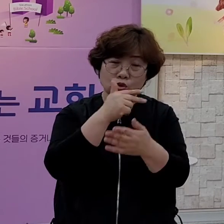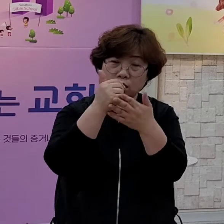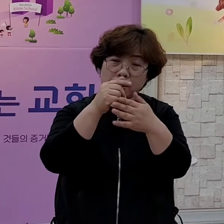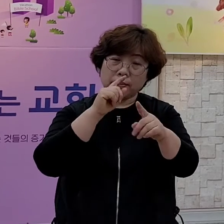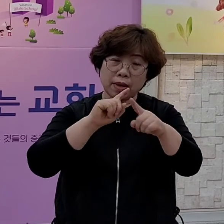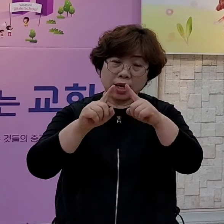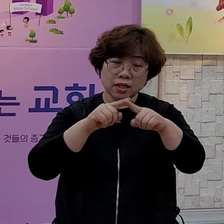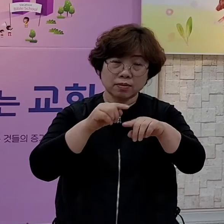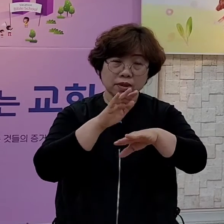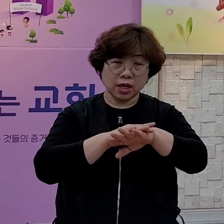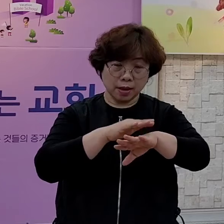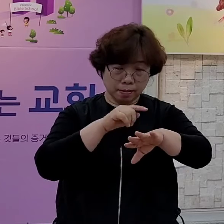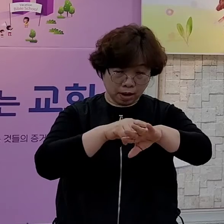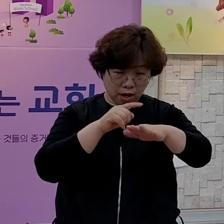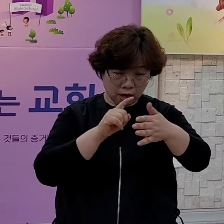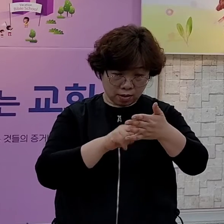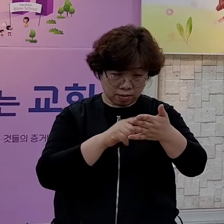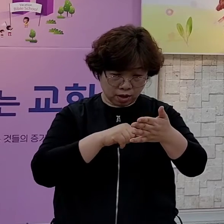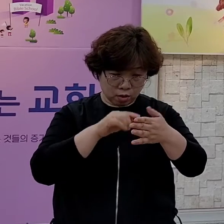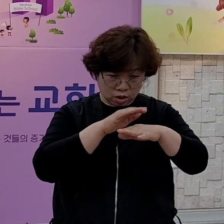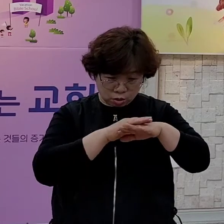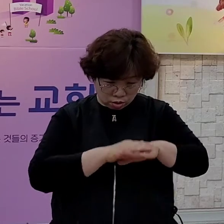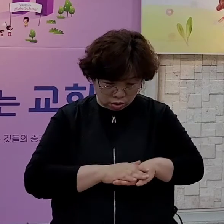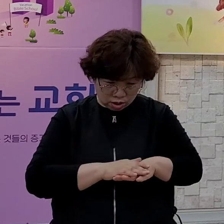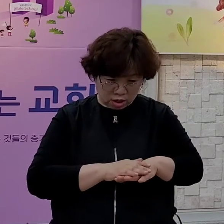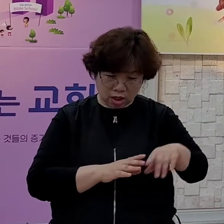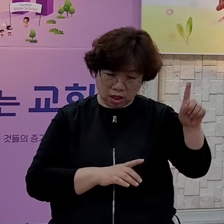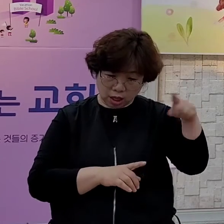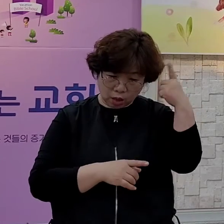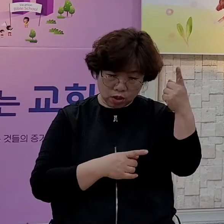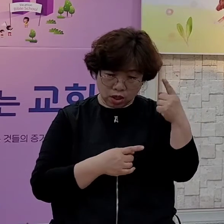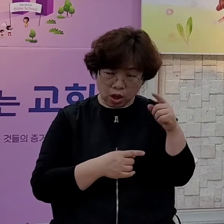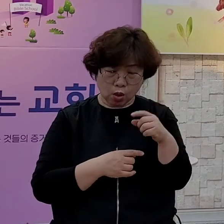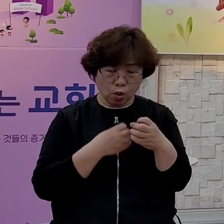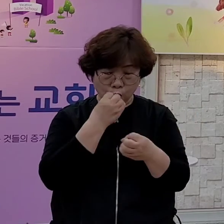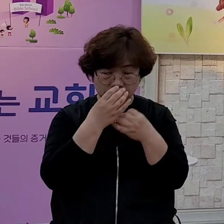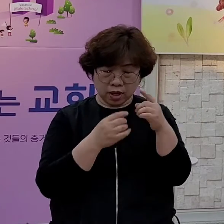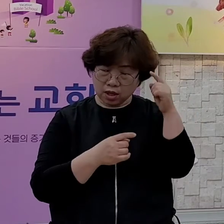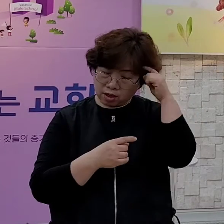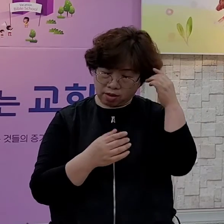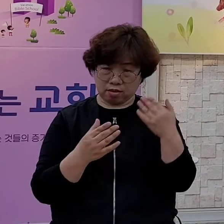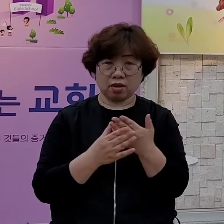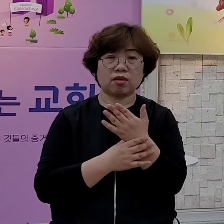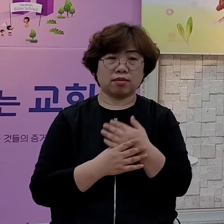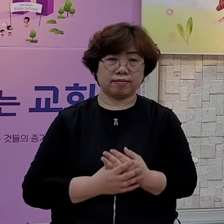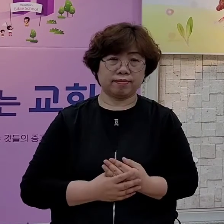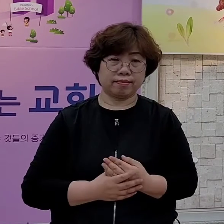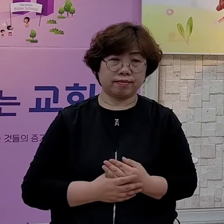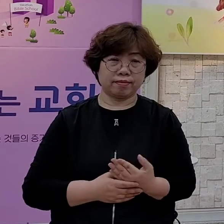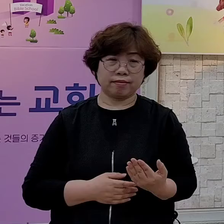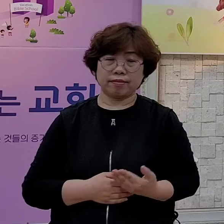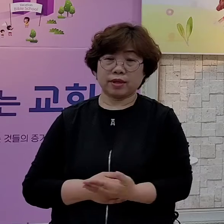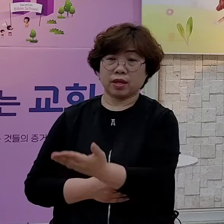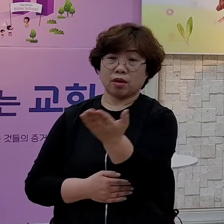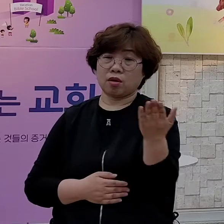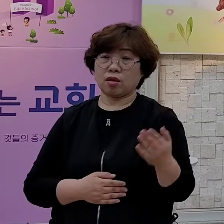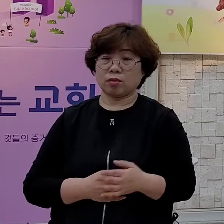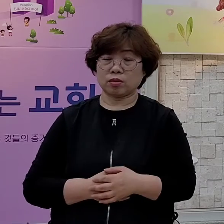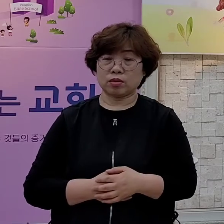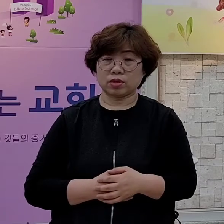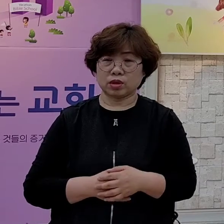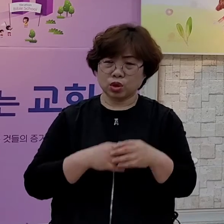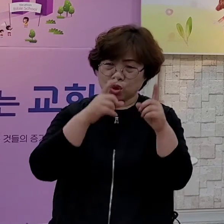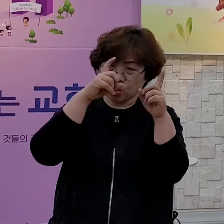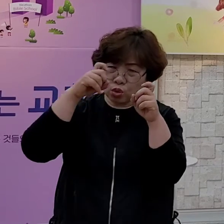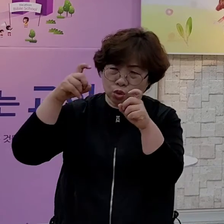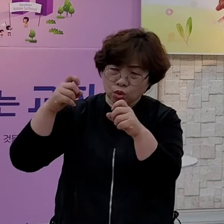이렇게 고백했던 이 다윗의 고백을 잠시 생각해 보았습니다. 여러분, 유혹을 이기는 다른